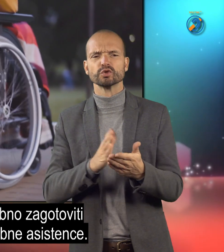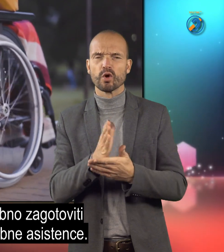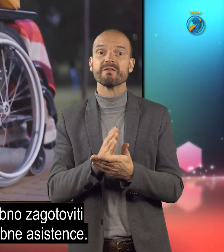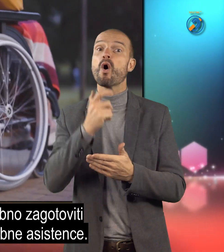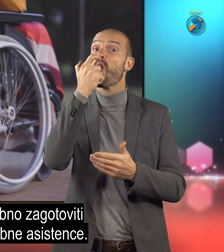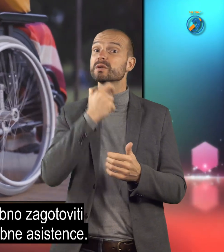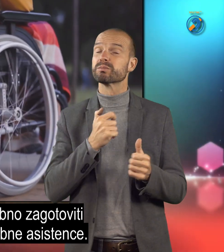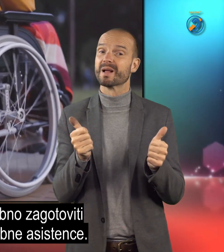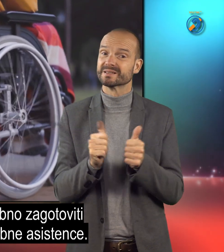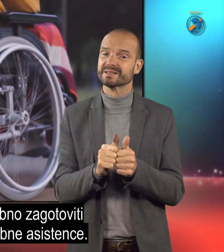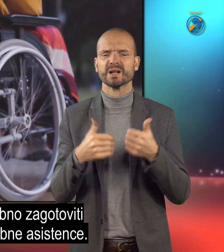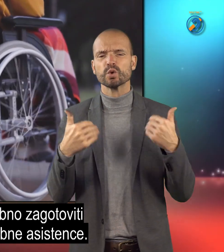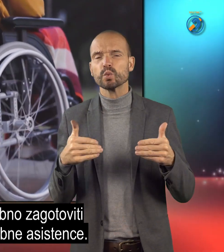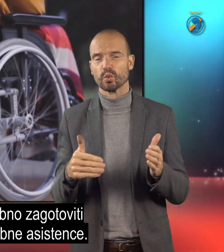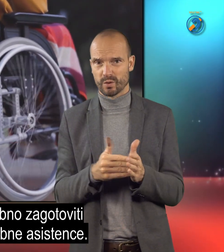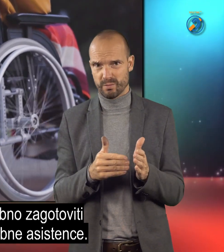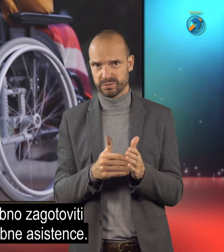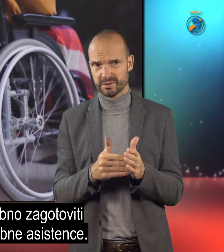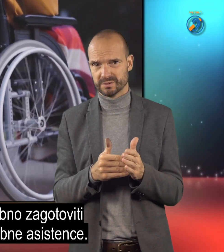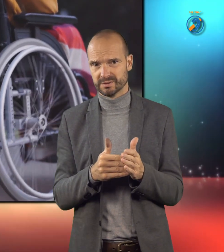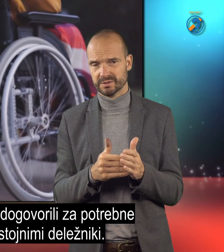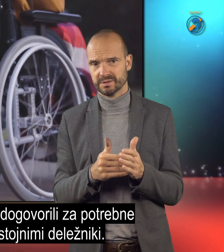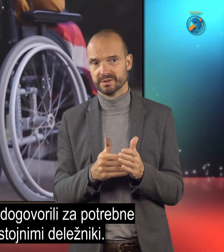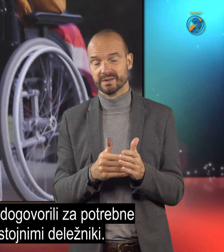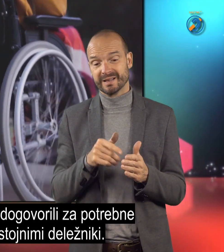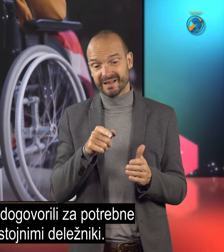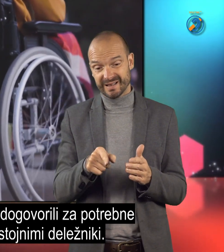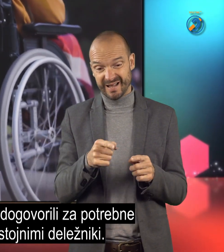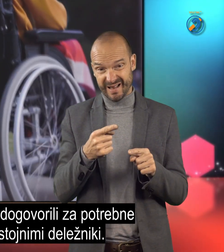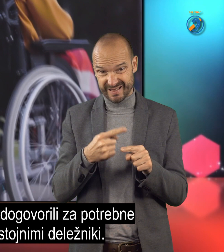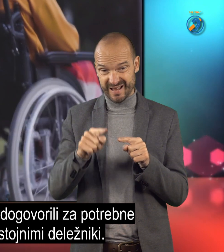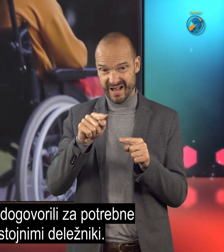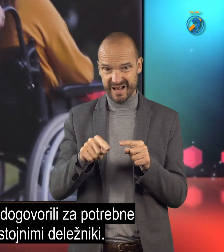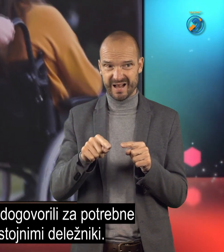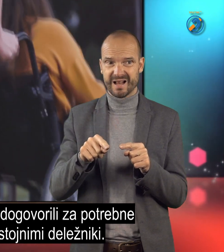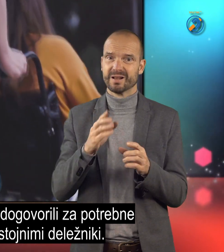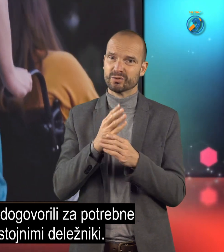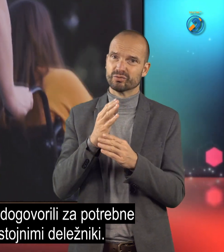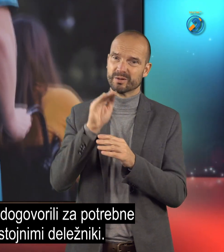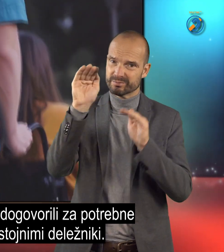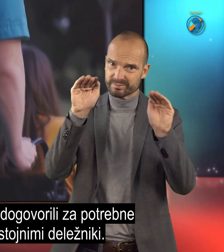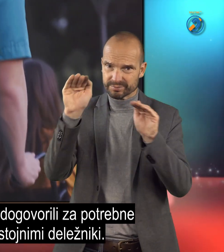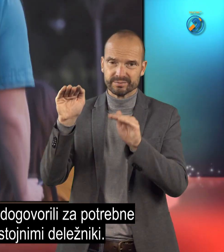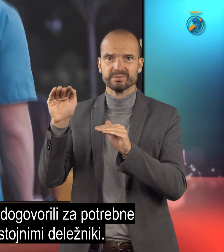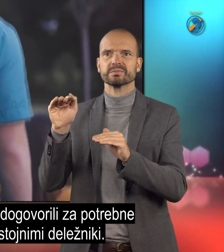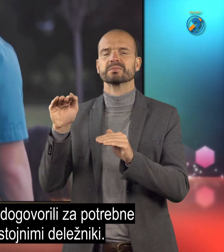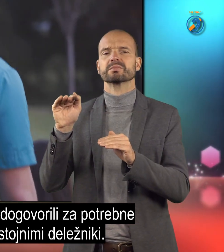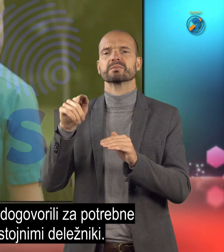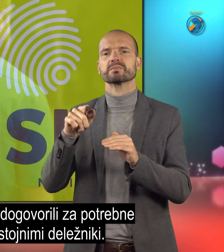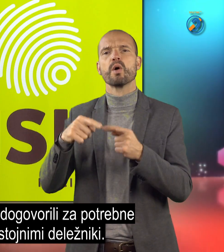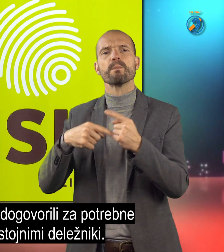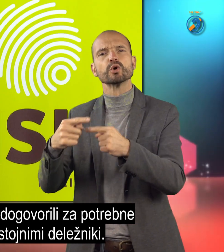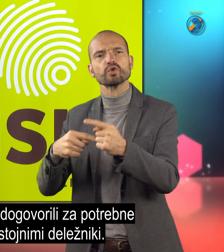storitve osebne asistence, ki jih za to potrebuje. V tem delu smo nagovorili postopke tudi